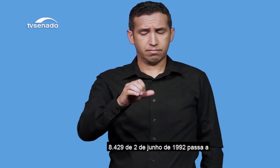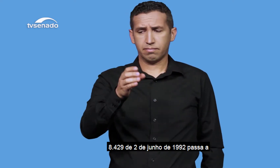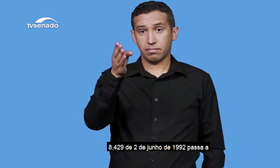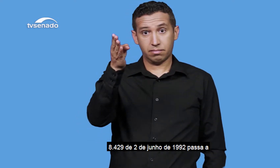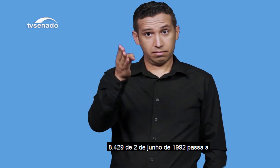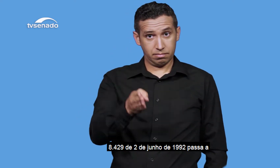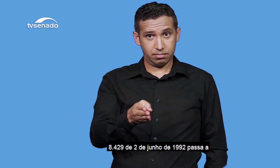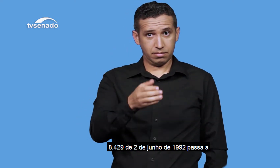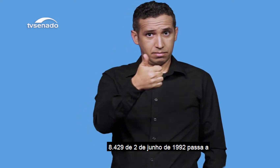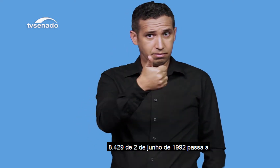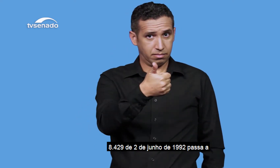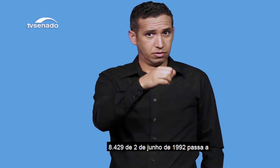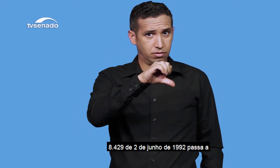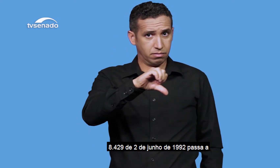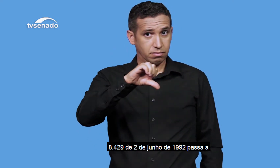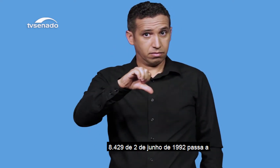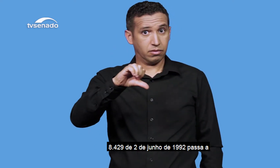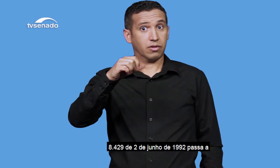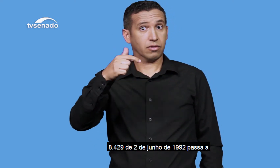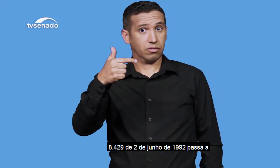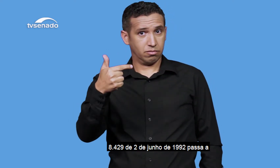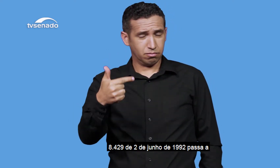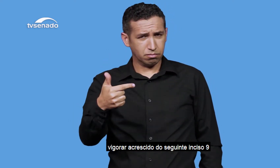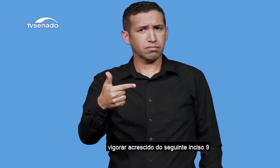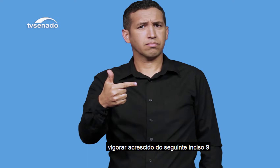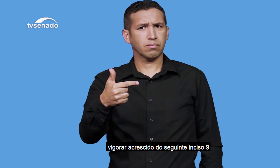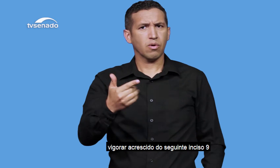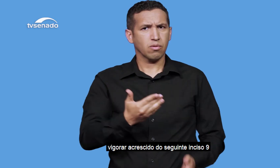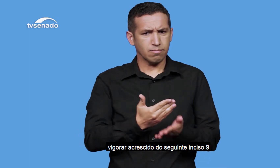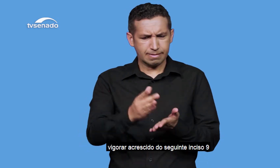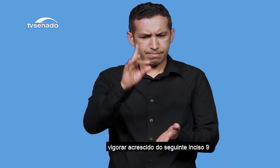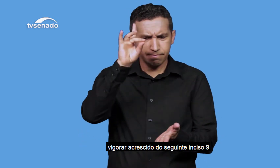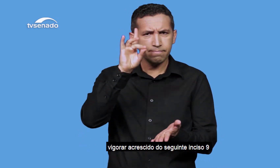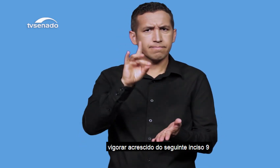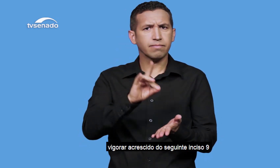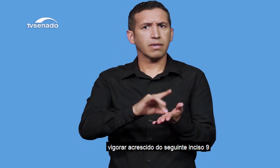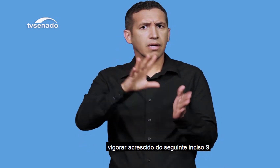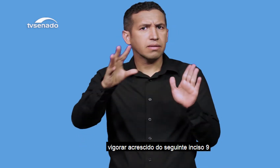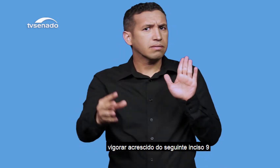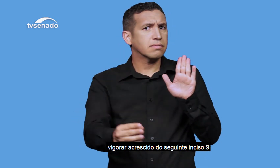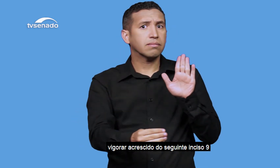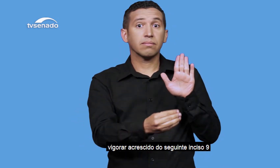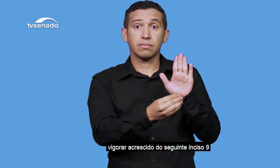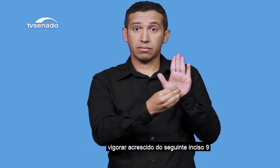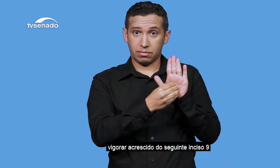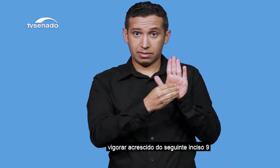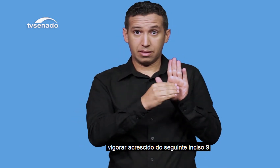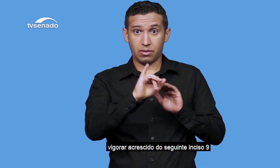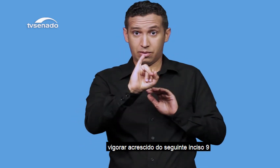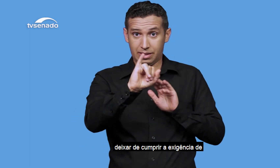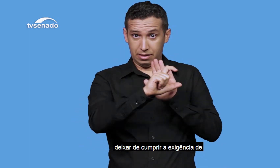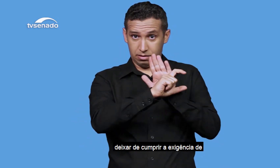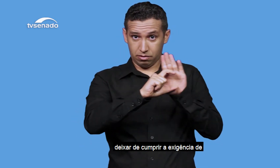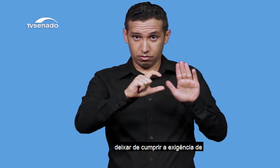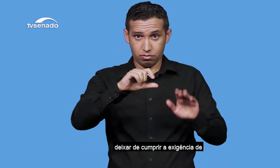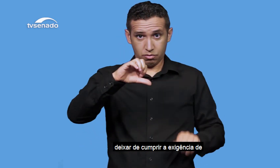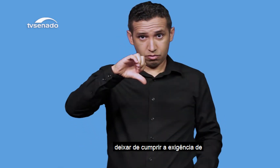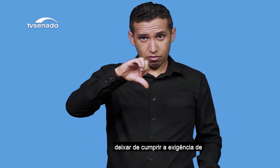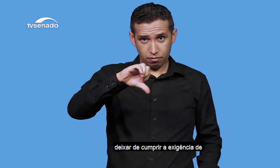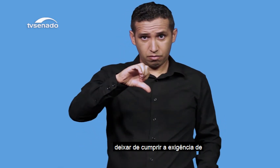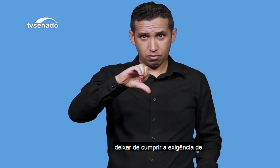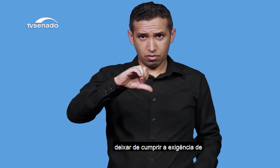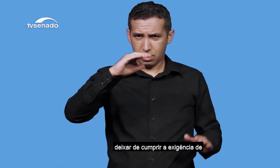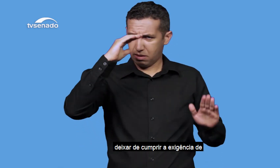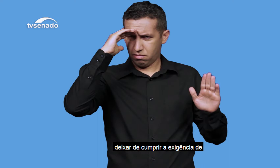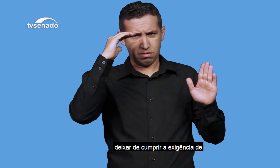de 1992 passa a vigorar acrescido do seguinte inciso 9 deixar de